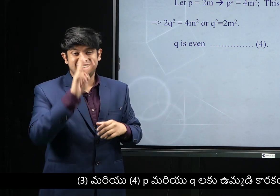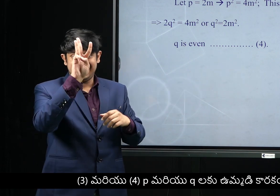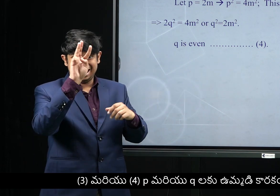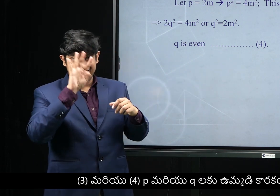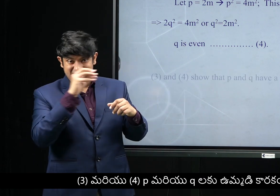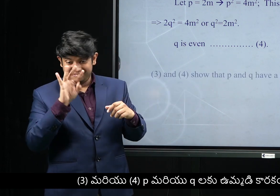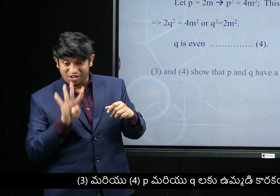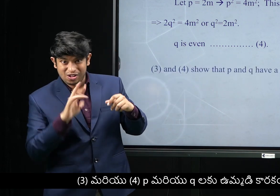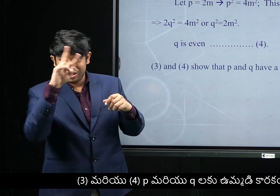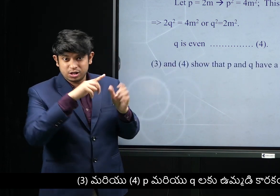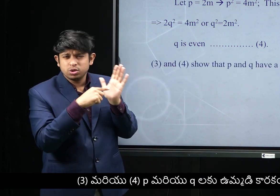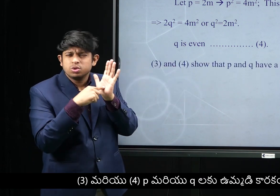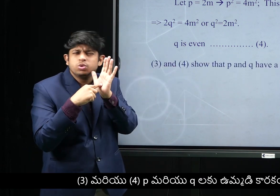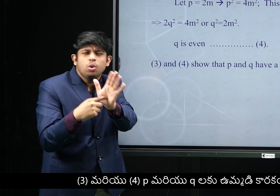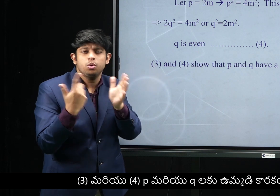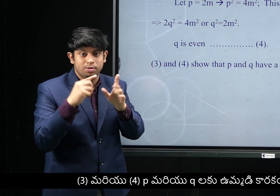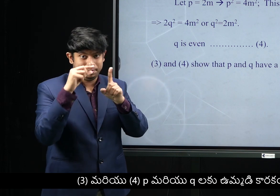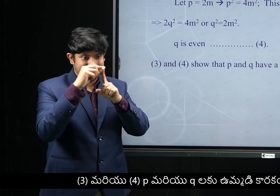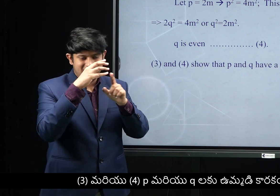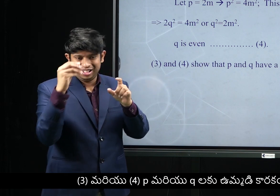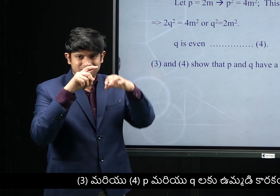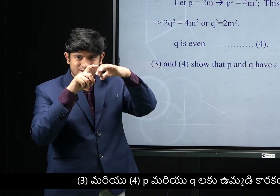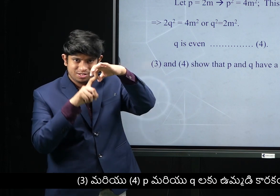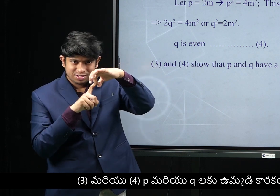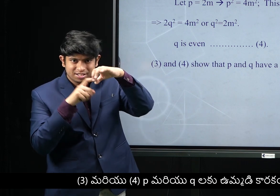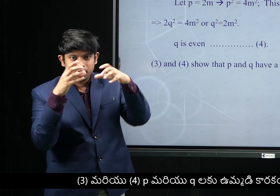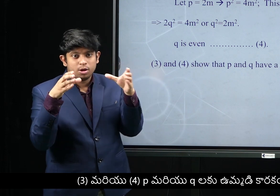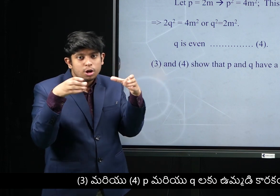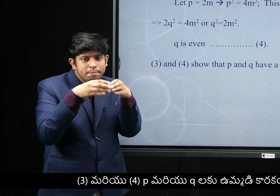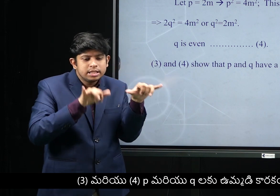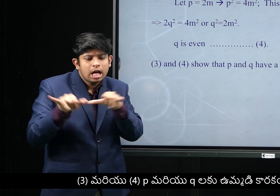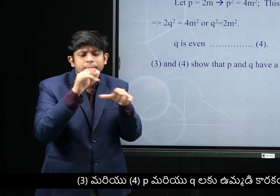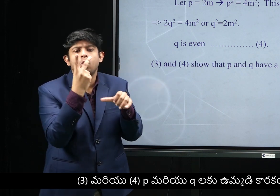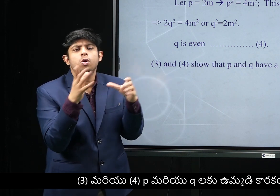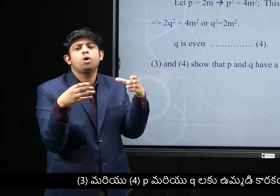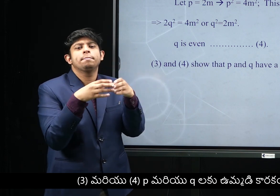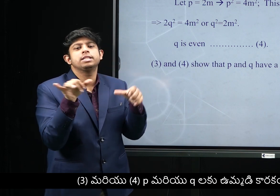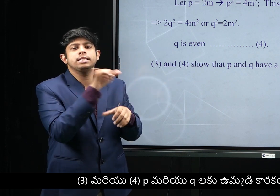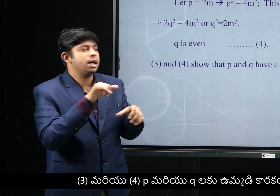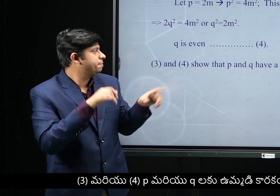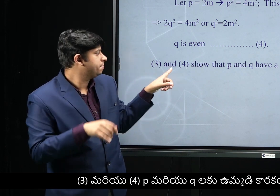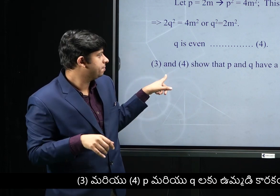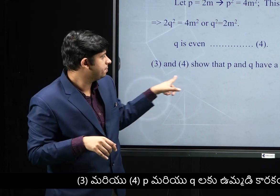3 మరియు 4 p మరియు qలకు ఉమ్మడి కారకం 2 ఉందని చూపిస్తుంది.